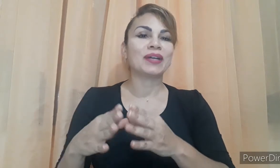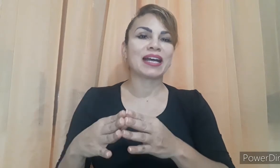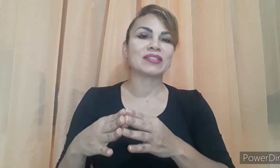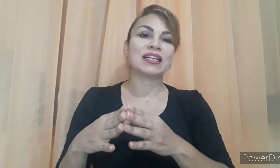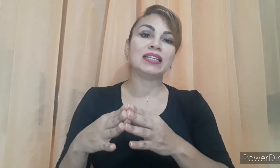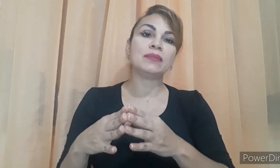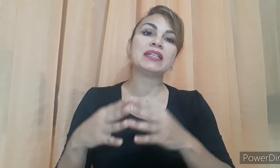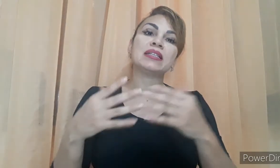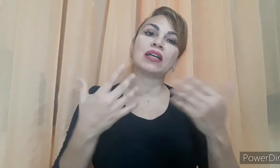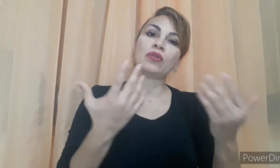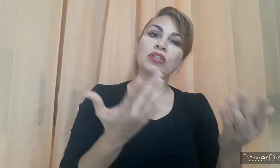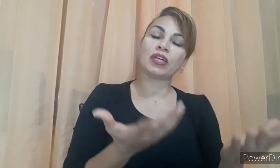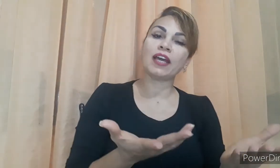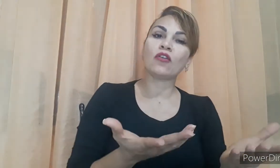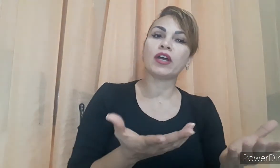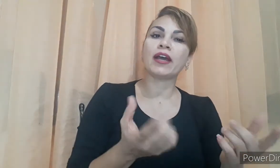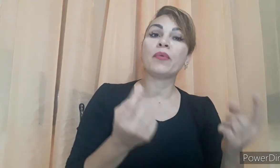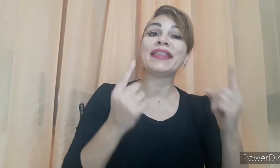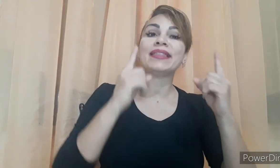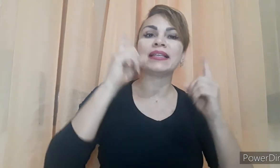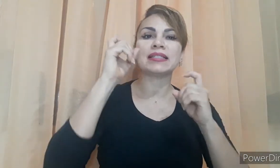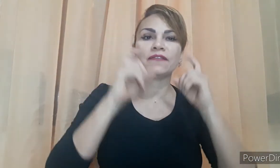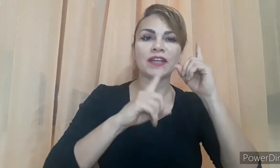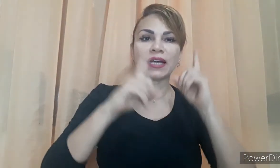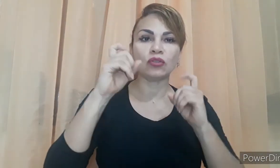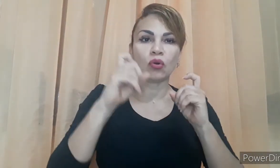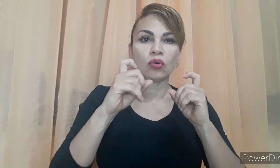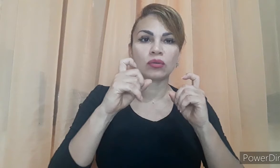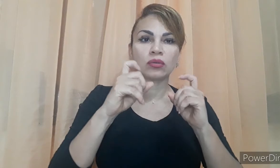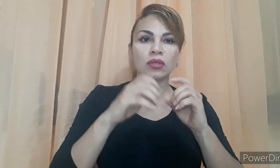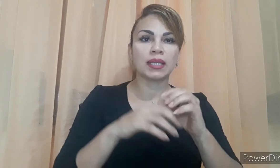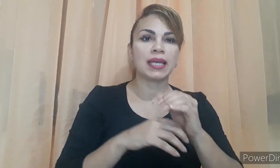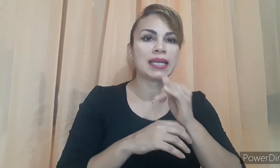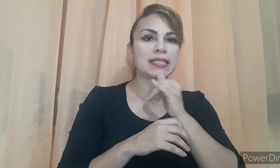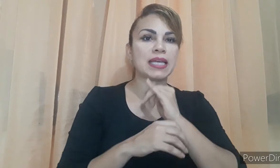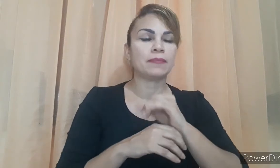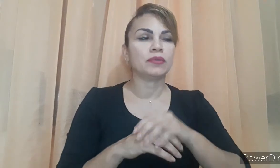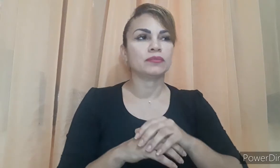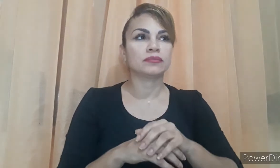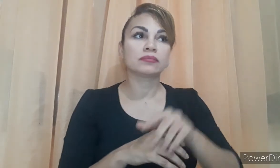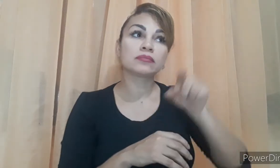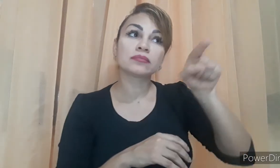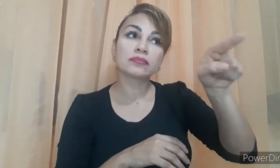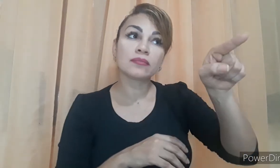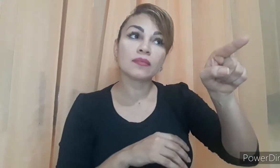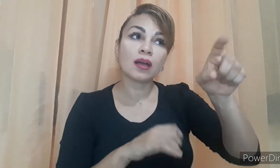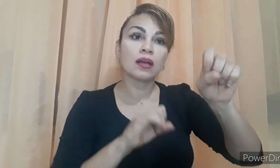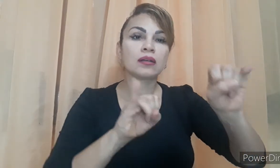caso da Libras, então eu tenho que recorrer ao intensificador. Exemplo.